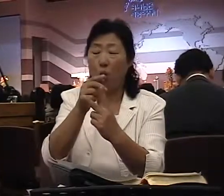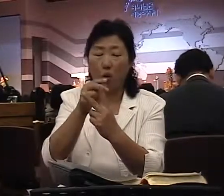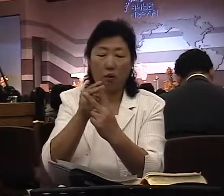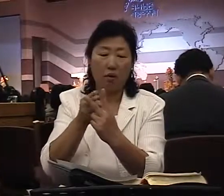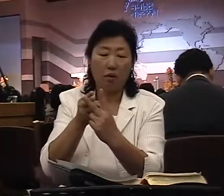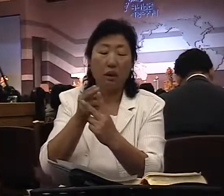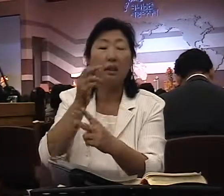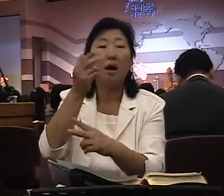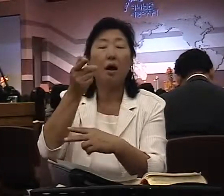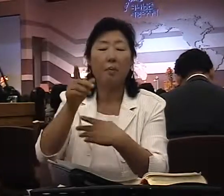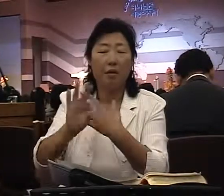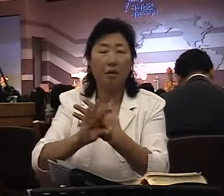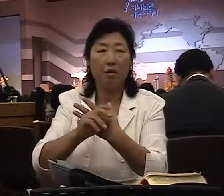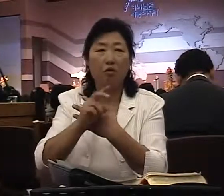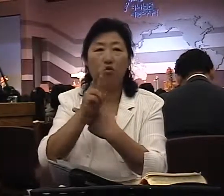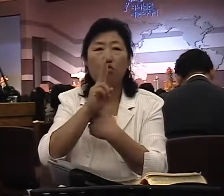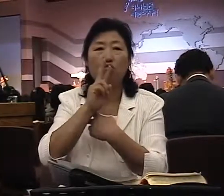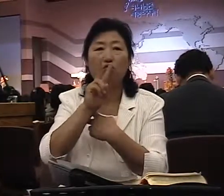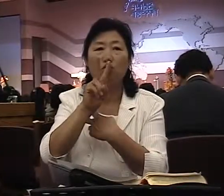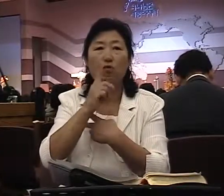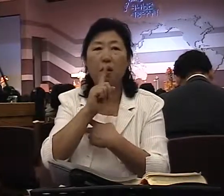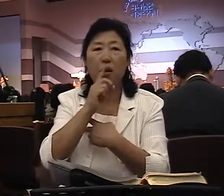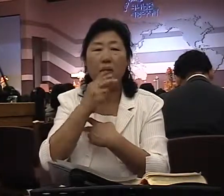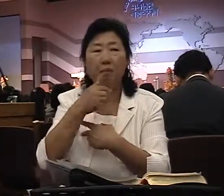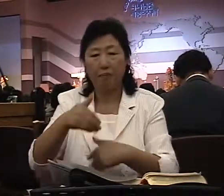그렇다면 두말할 필요 없죠. 생명을 택해야죠.